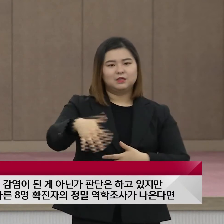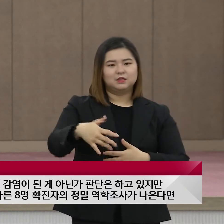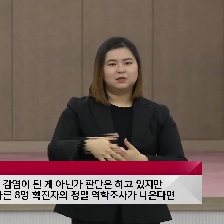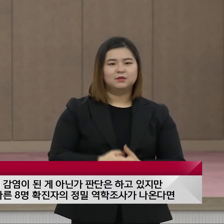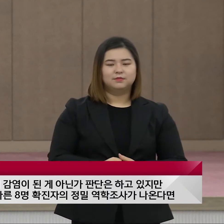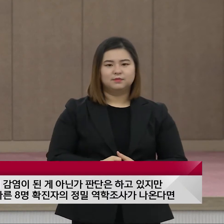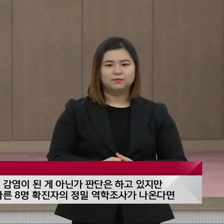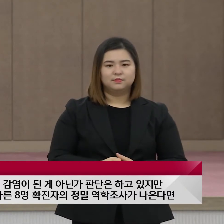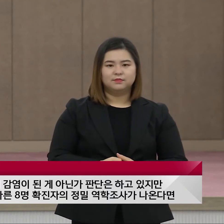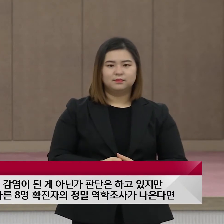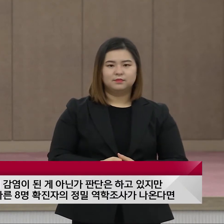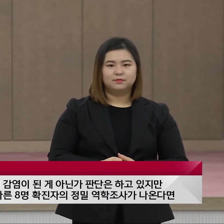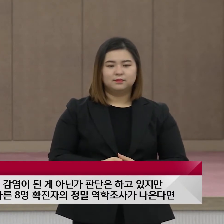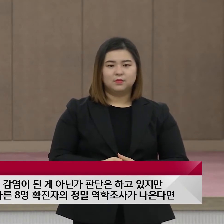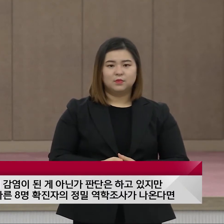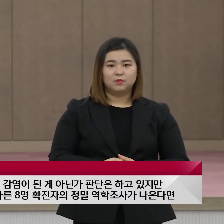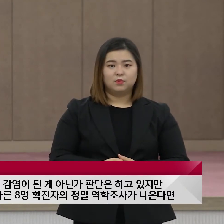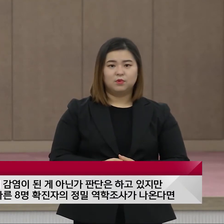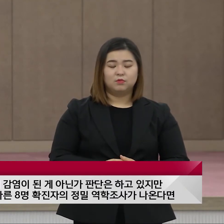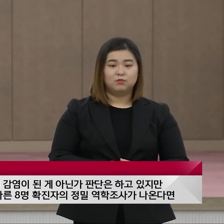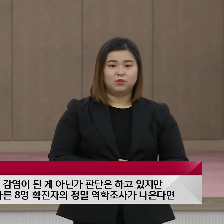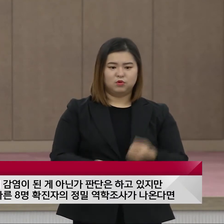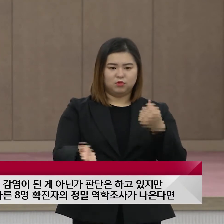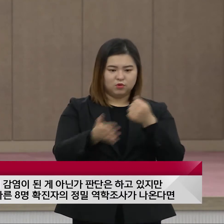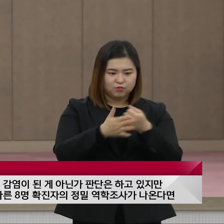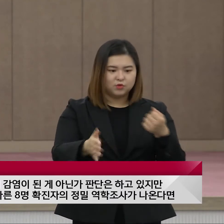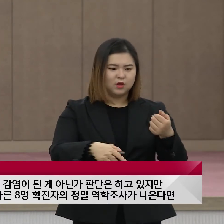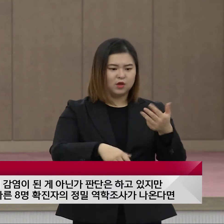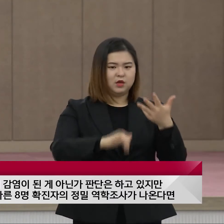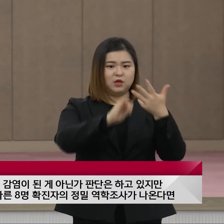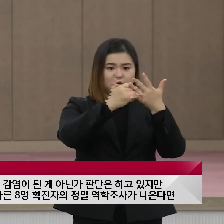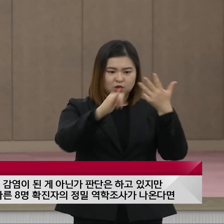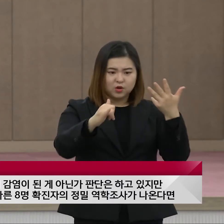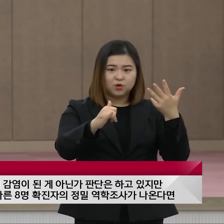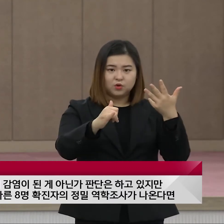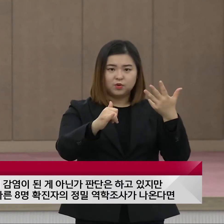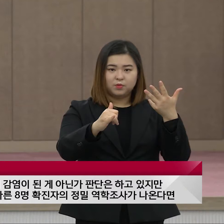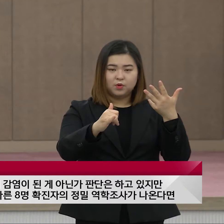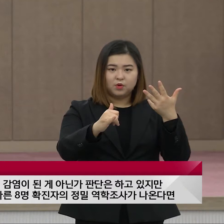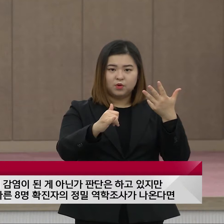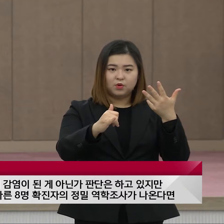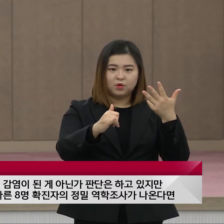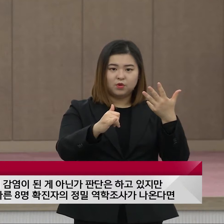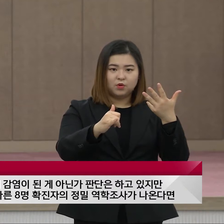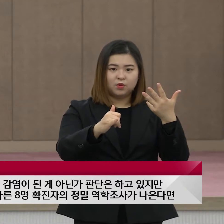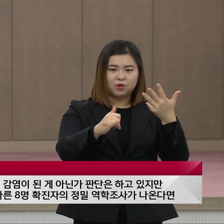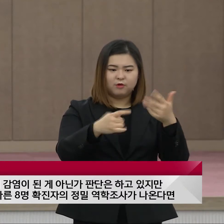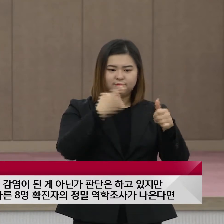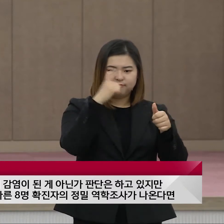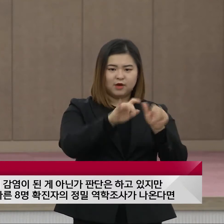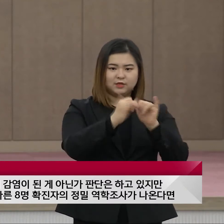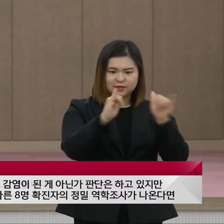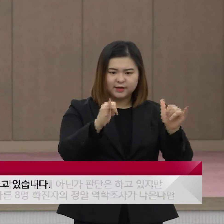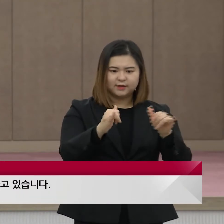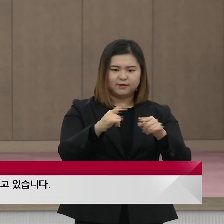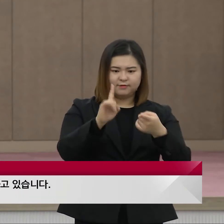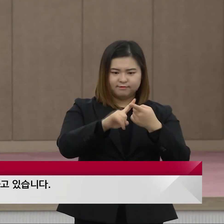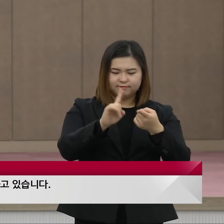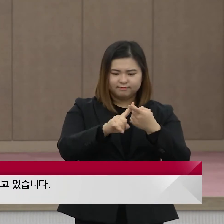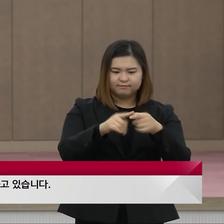그래서 다른 8명의 확진자의 역학조사, 정밀 역학조사가 나온다면은